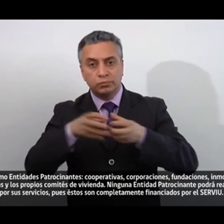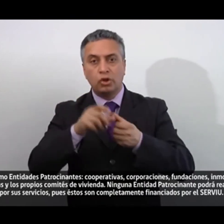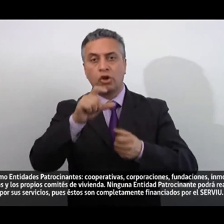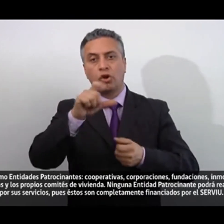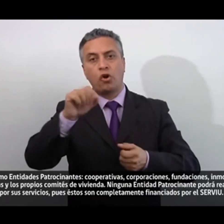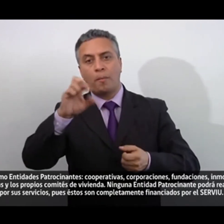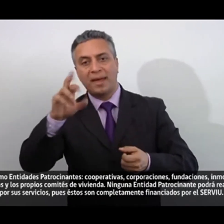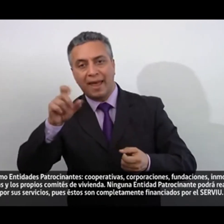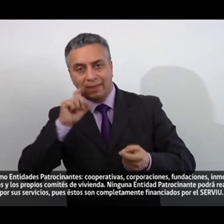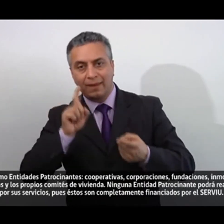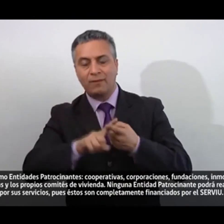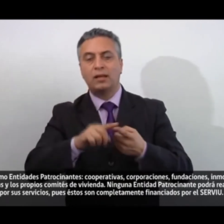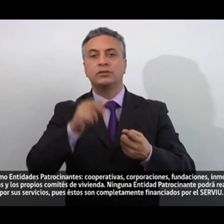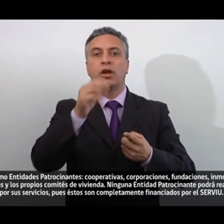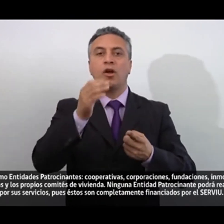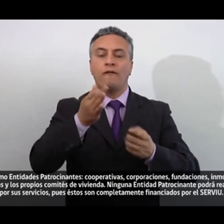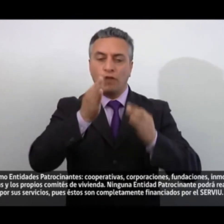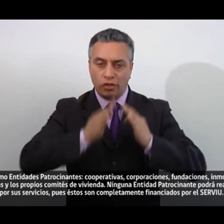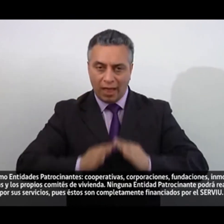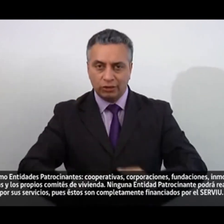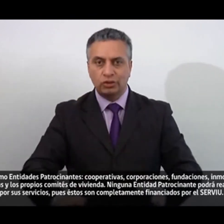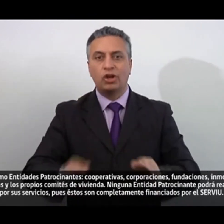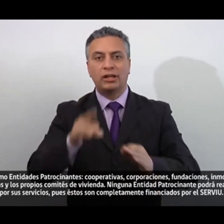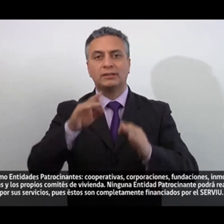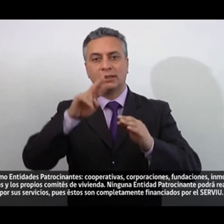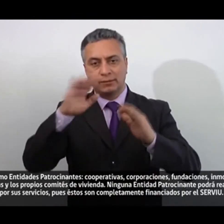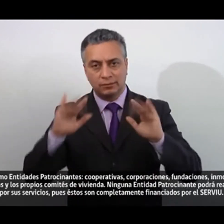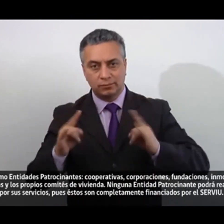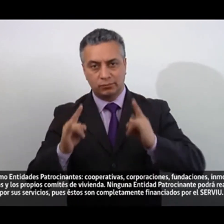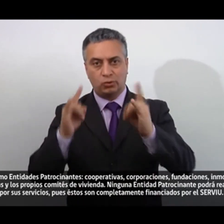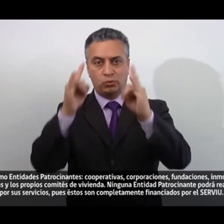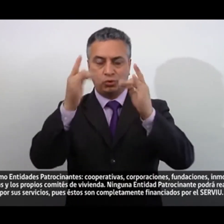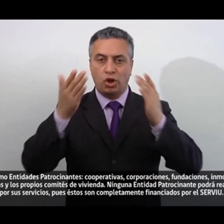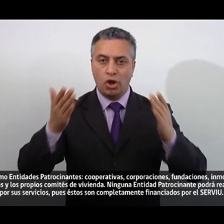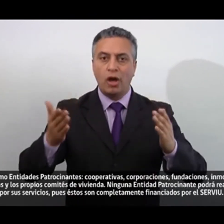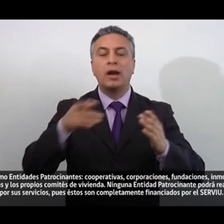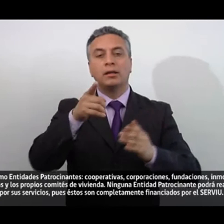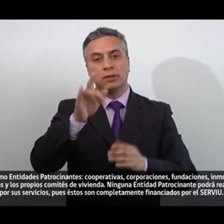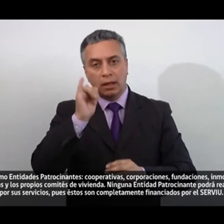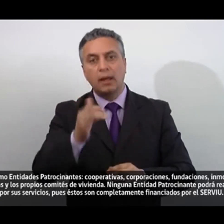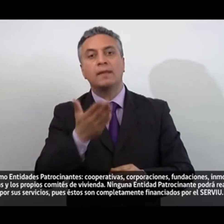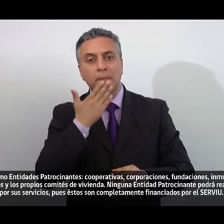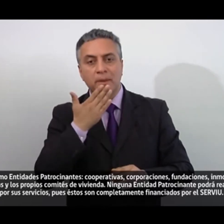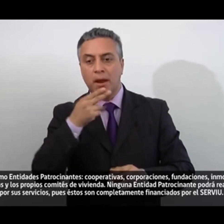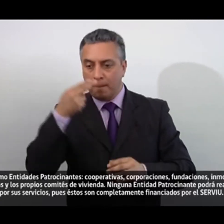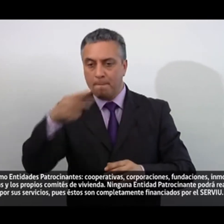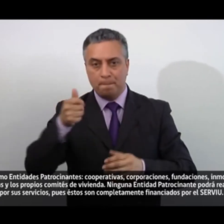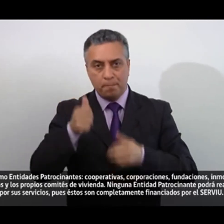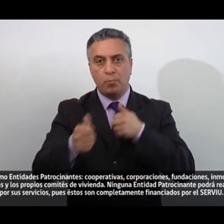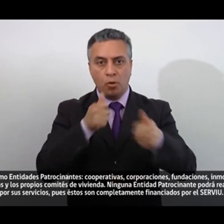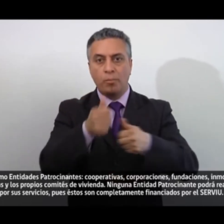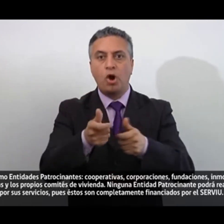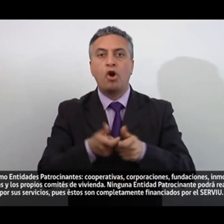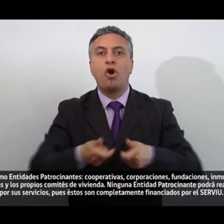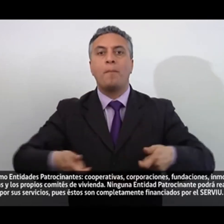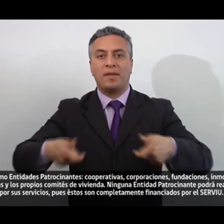patrocinantes, cooperativas, corporaciones, fundaciones, inmobiliarias, constructoras y los propios comités de